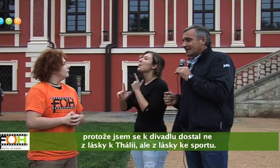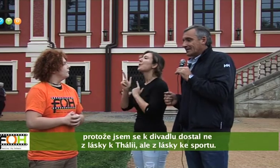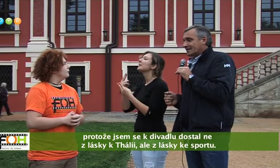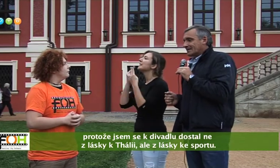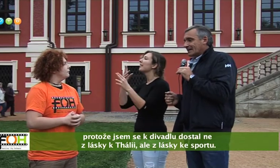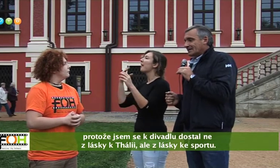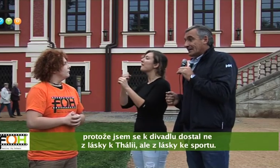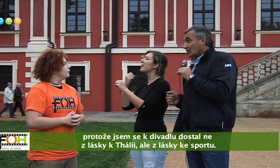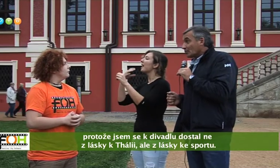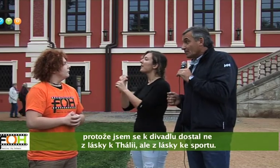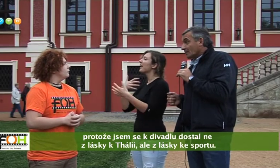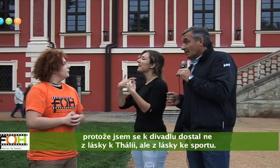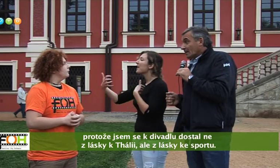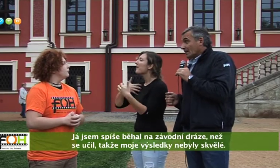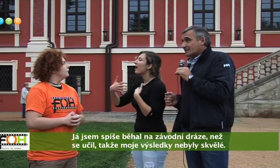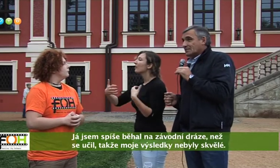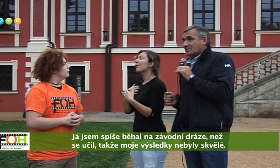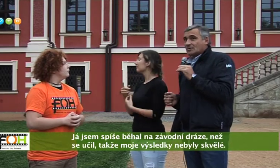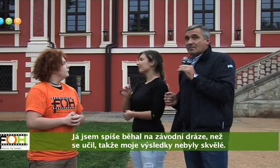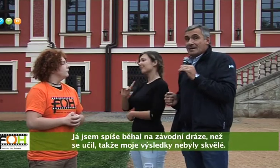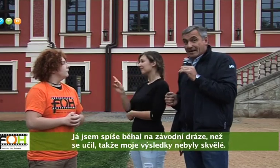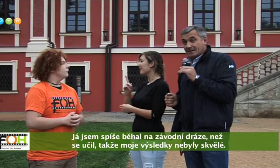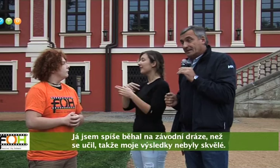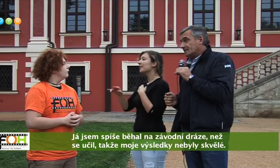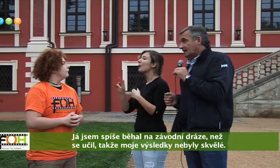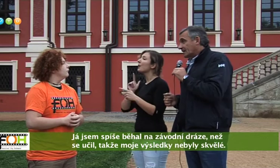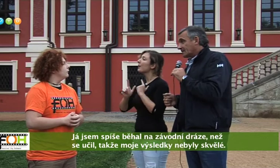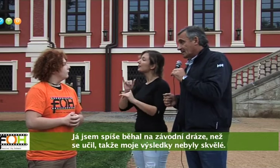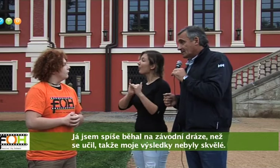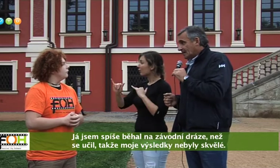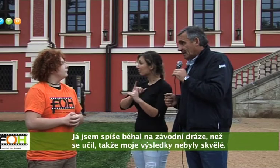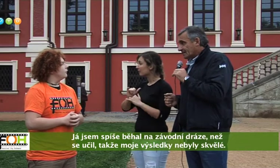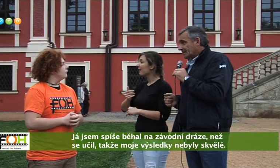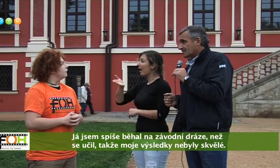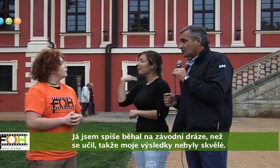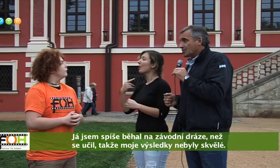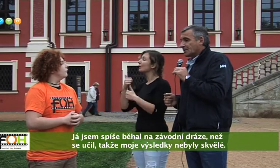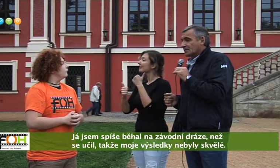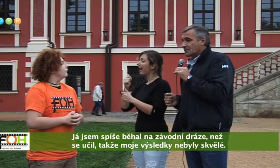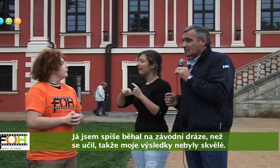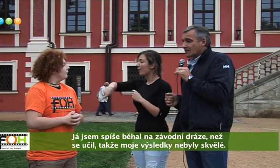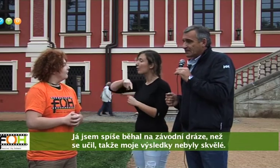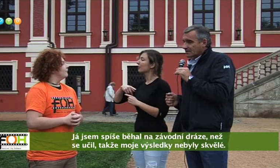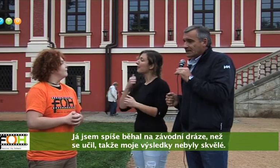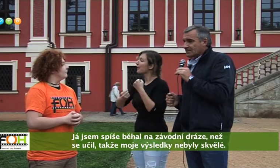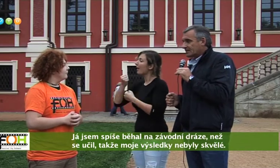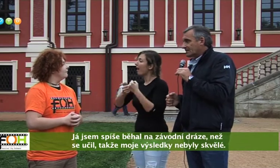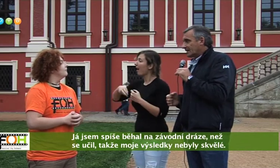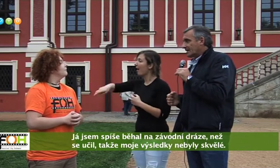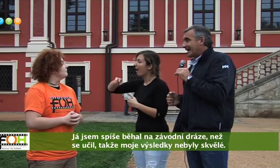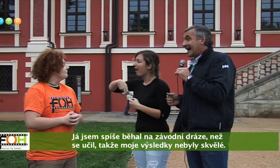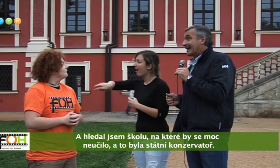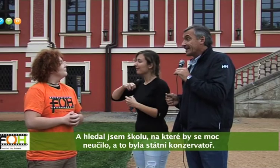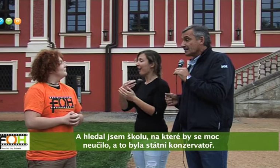ale z lásky ke sportu. Já jsem spíše běhal na závodní dráze, než se učil, takže moje výsledky nebyly